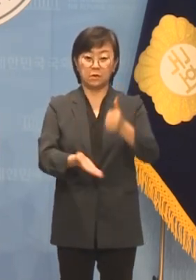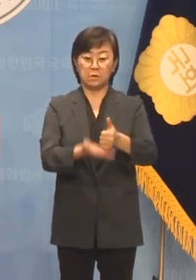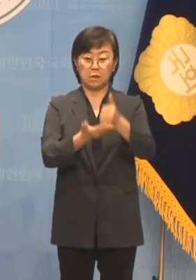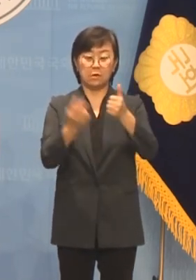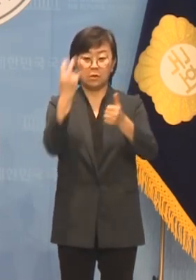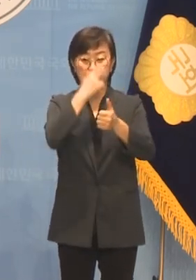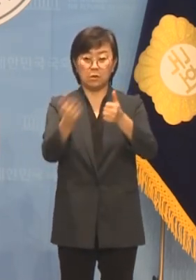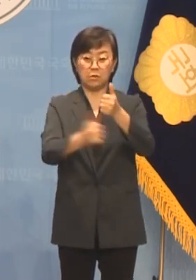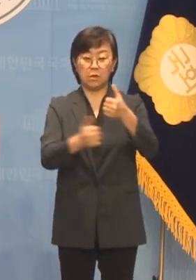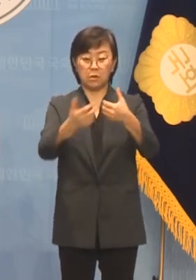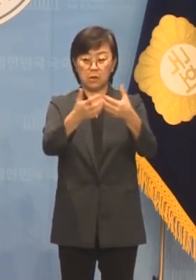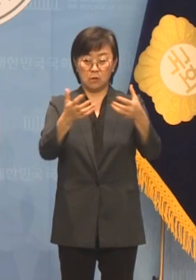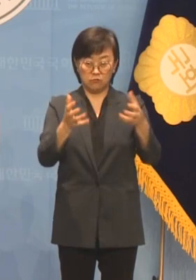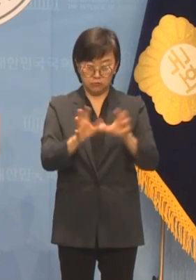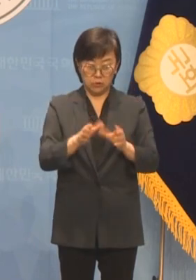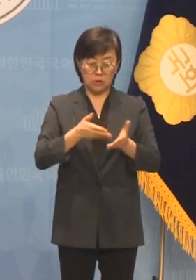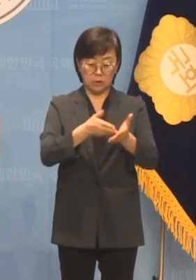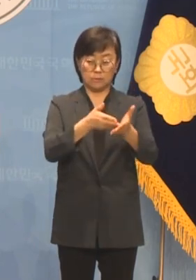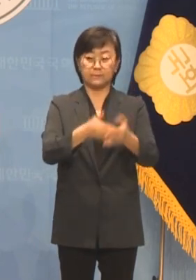통합공천관리위원회 구성 제안.